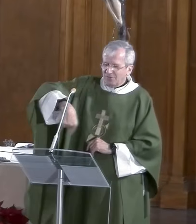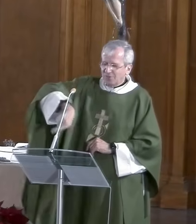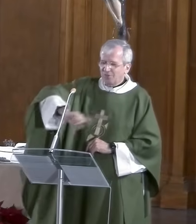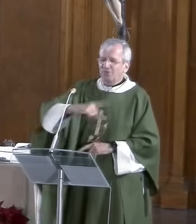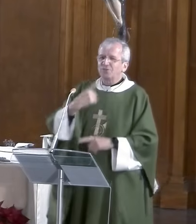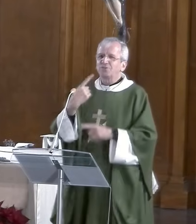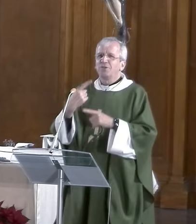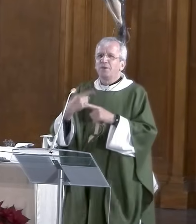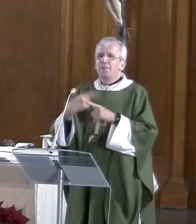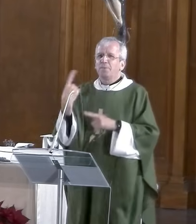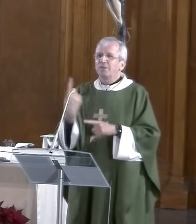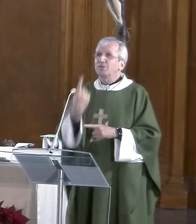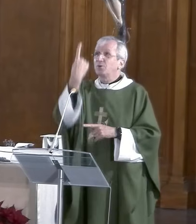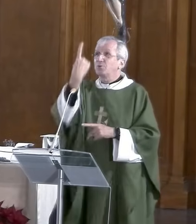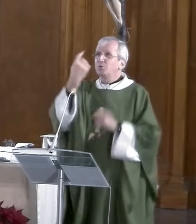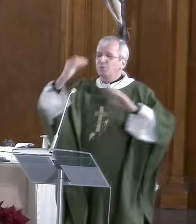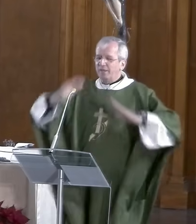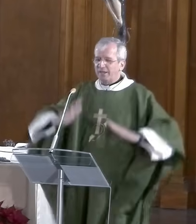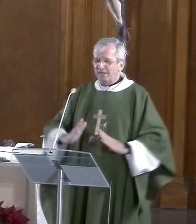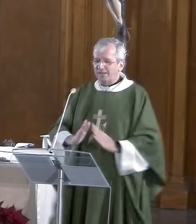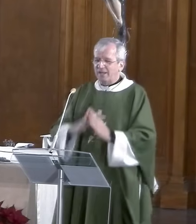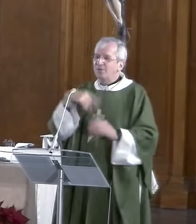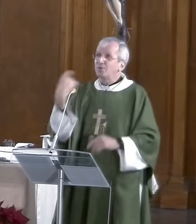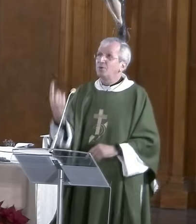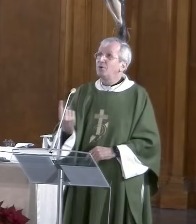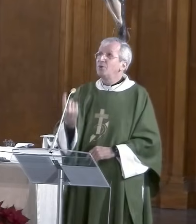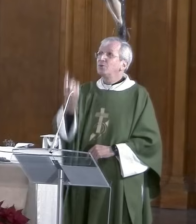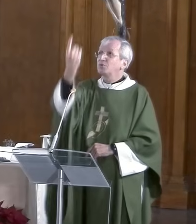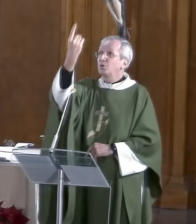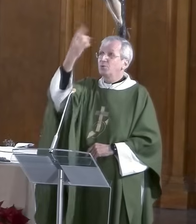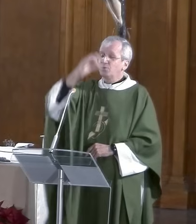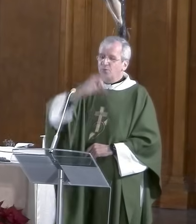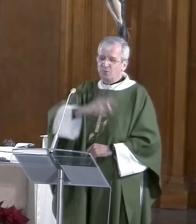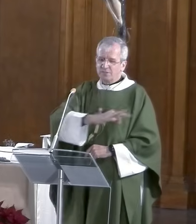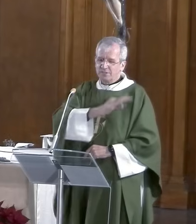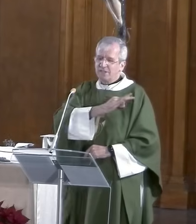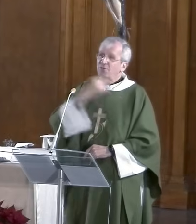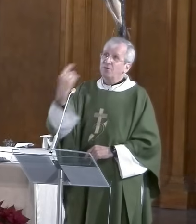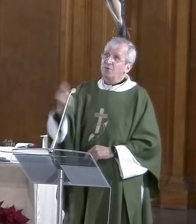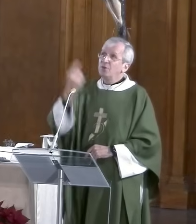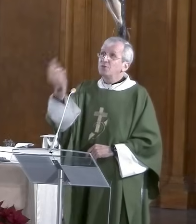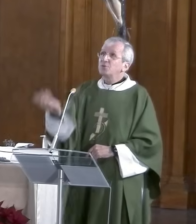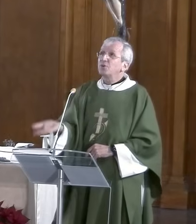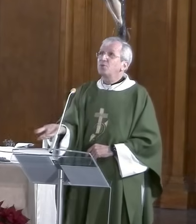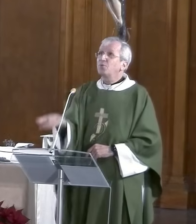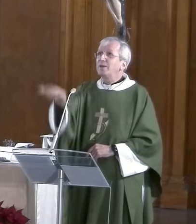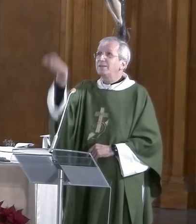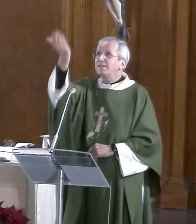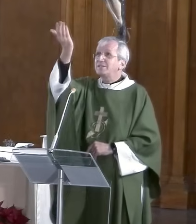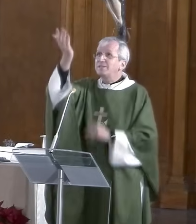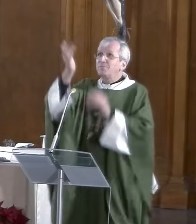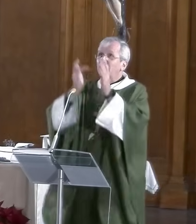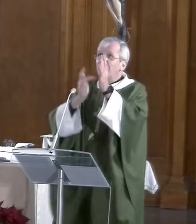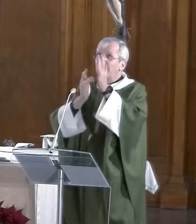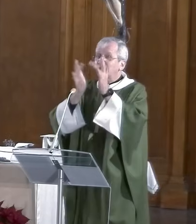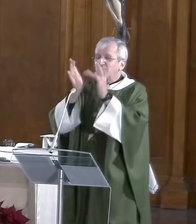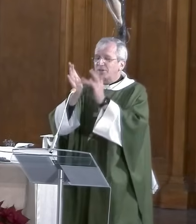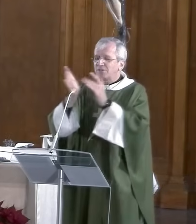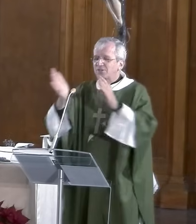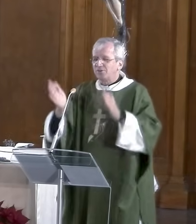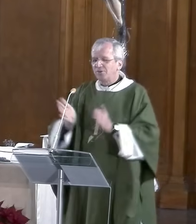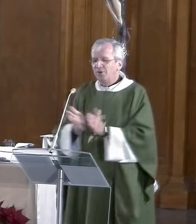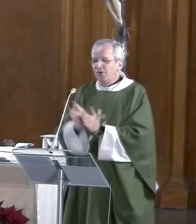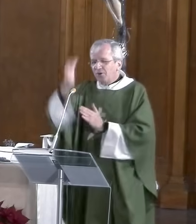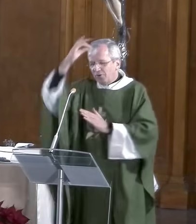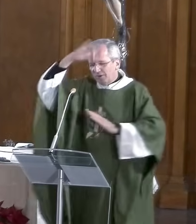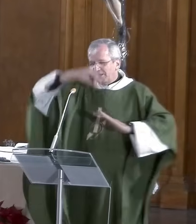piedad de nosotros, porque solo tú eres santo, solo tú, Señor, solo tú, Altísimo